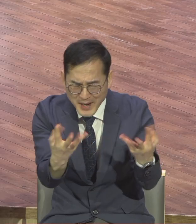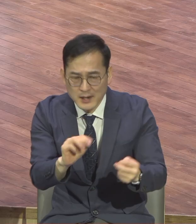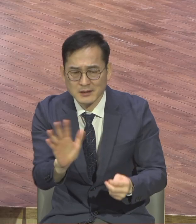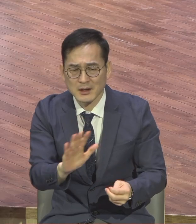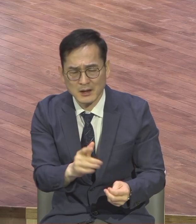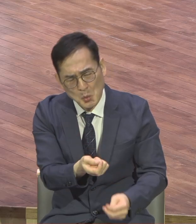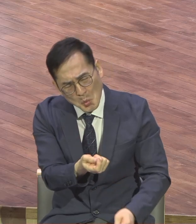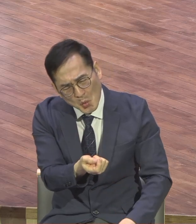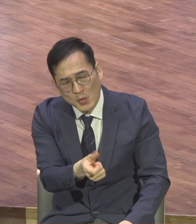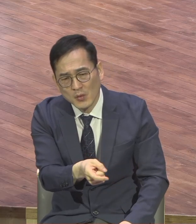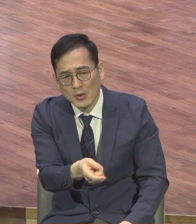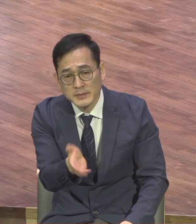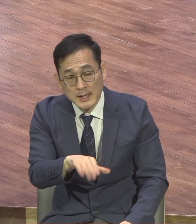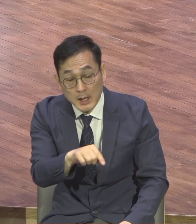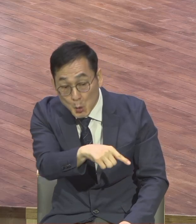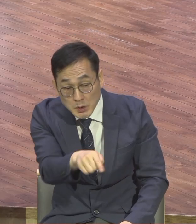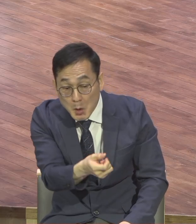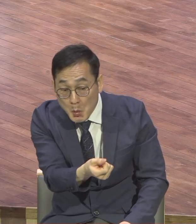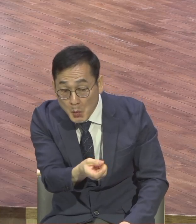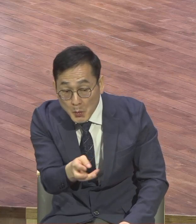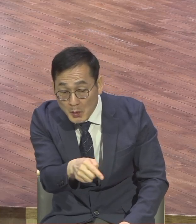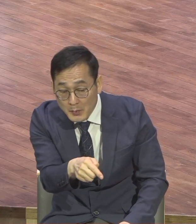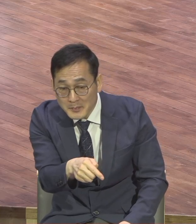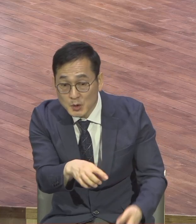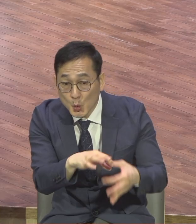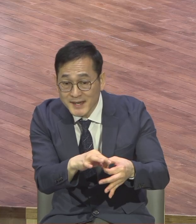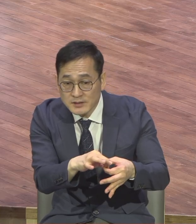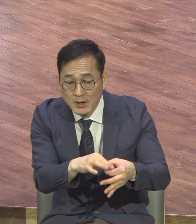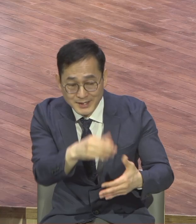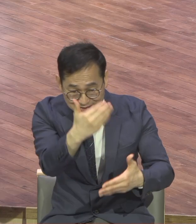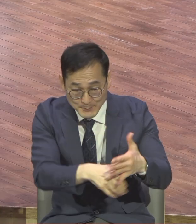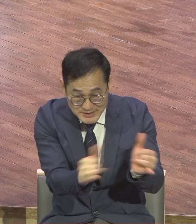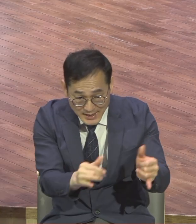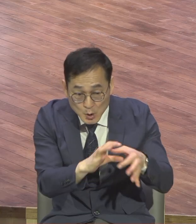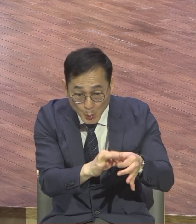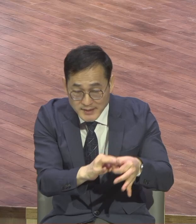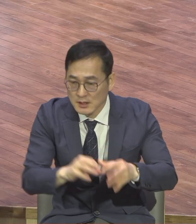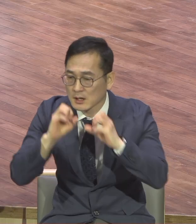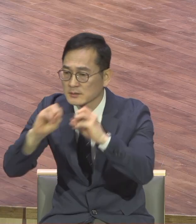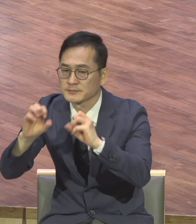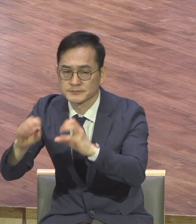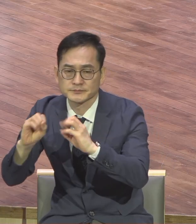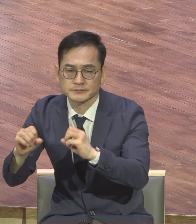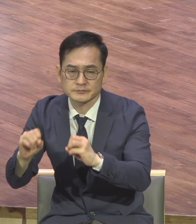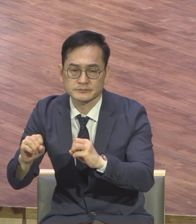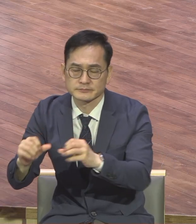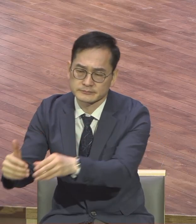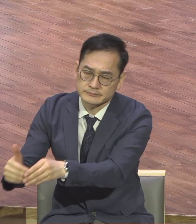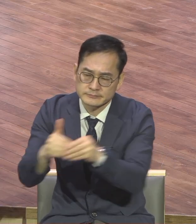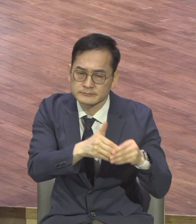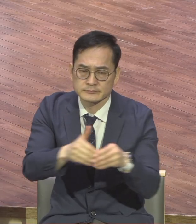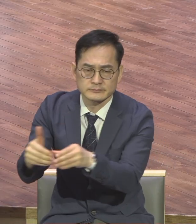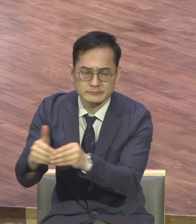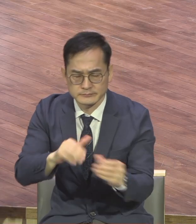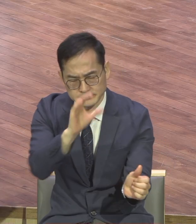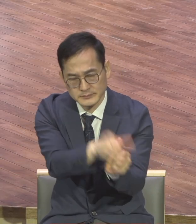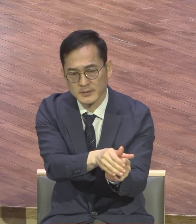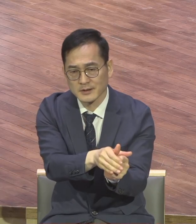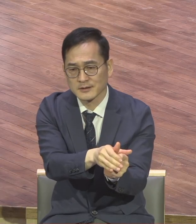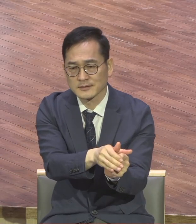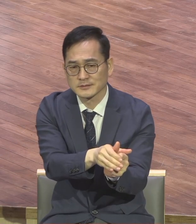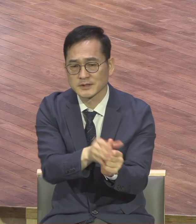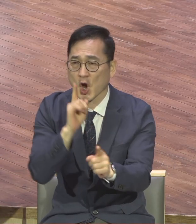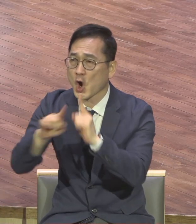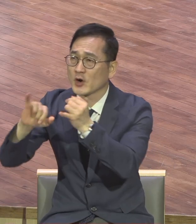통해서 하나님 이루세요. 결국요 하나님의 최고 관심이 뭐냐? 이 시대에 언약 잡고 남은 자.